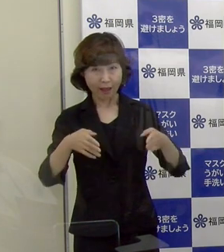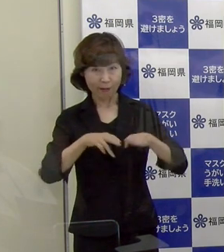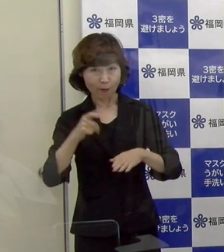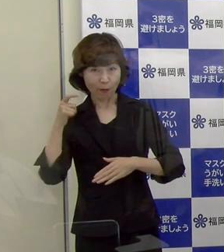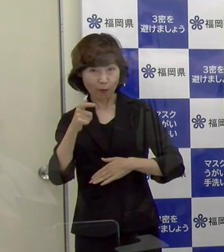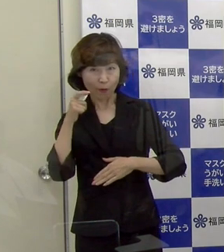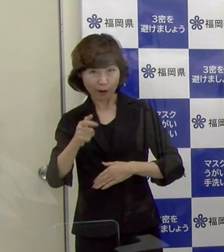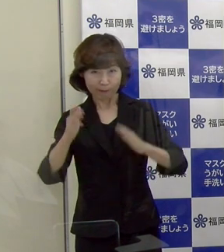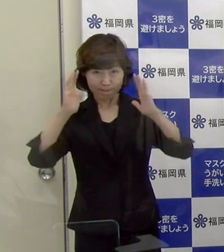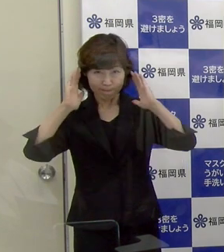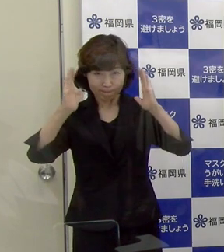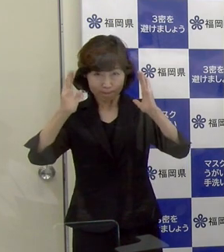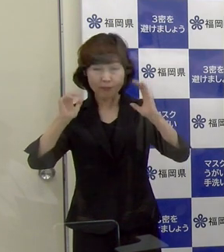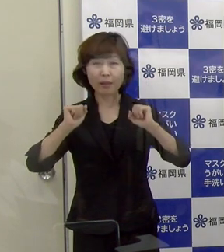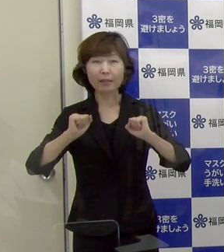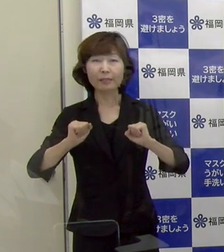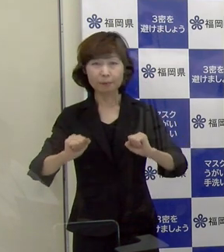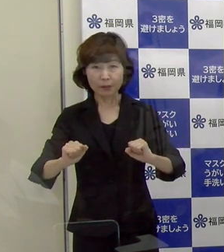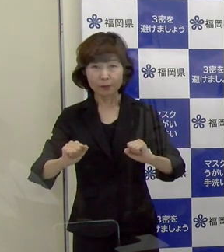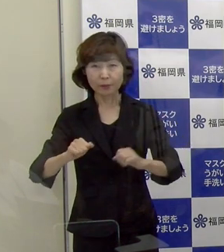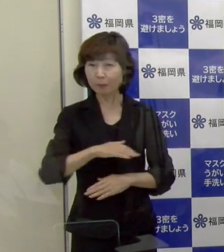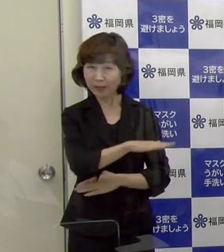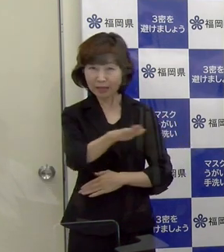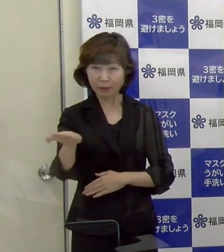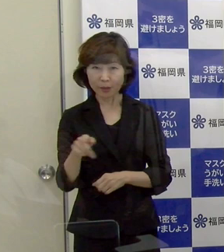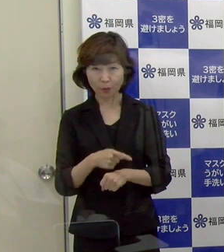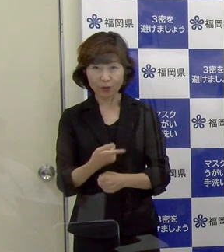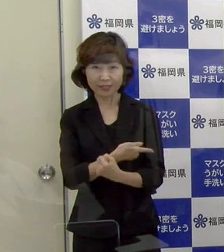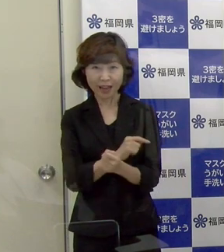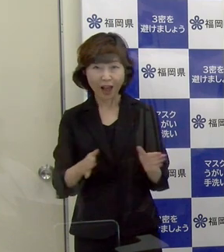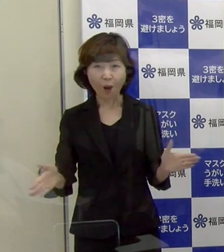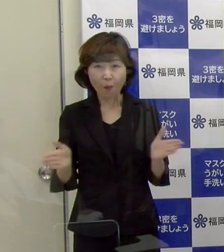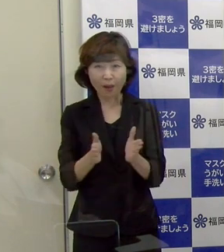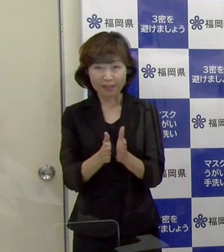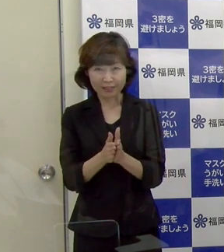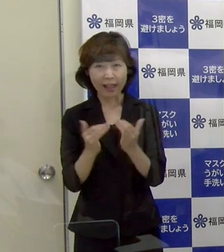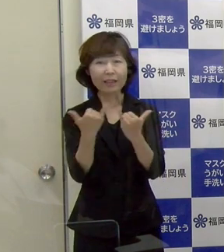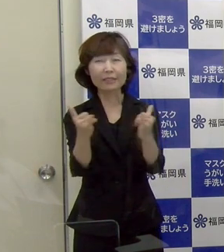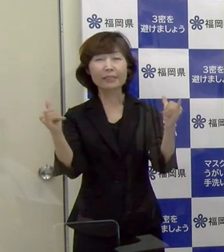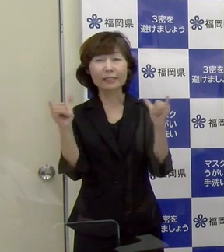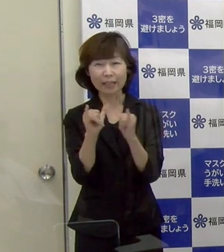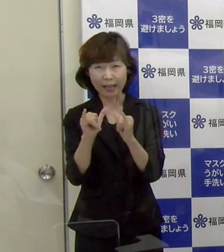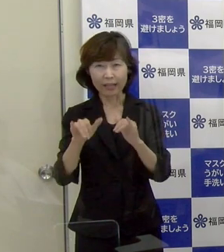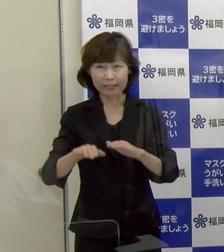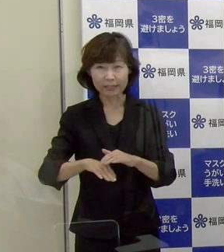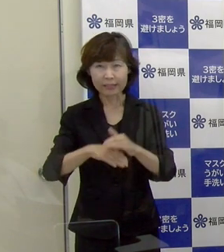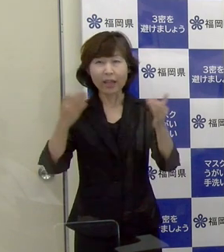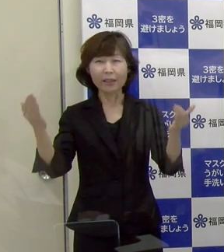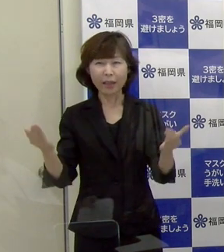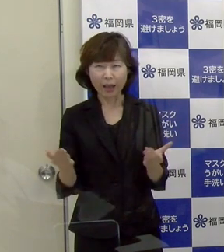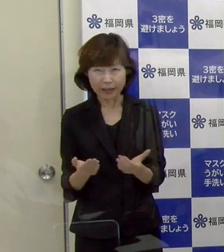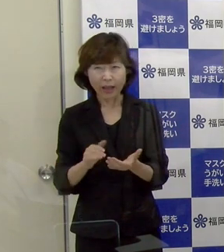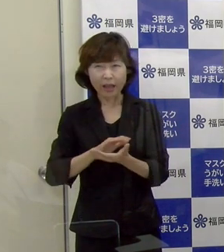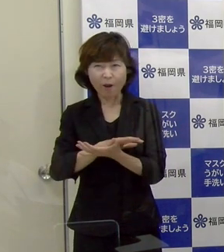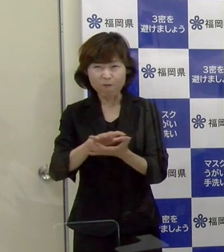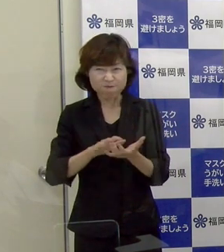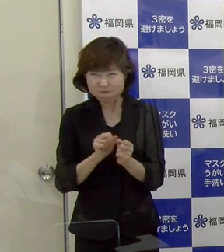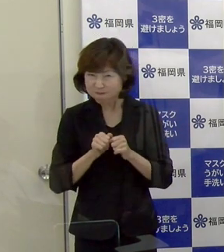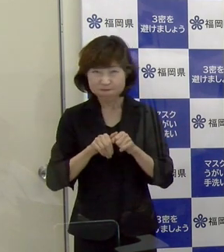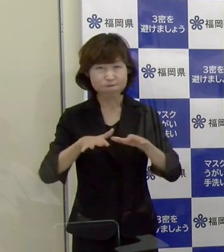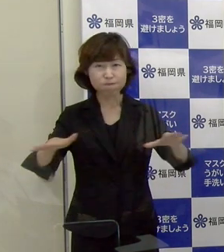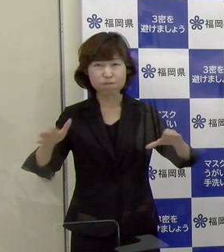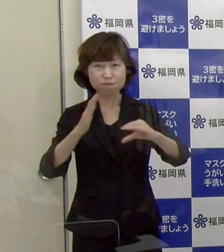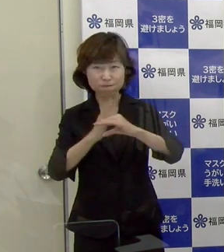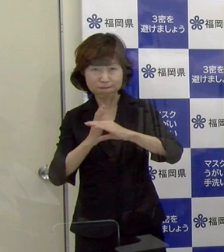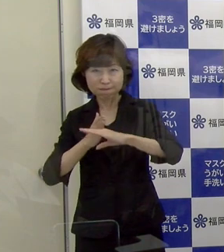を挙げてまいります皆様と力を合わせて社会全体でこの難局を乗り切っていきたいと